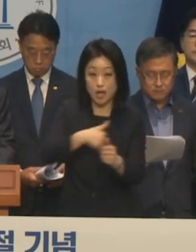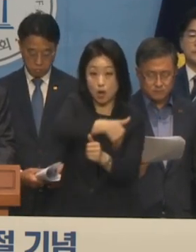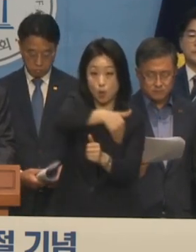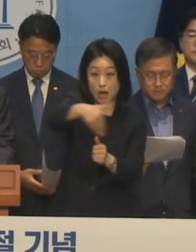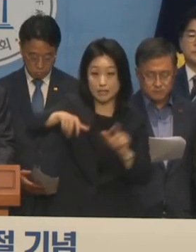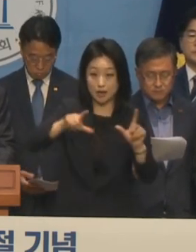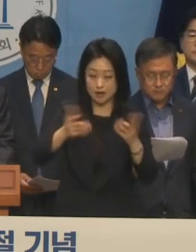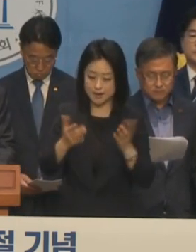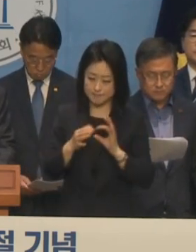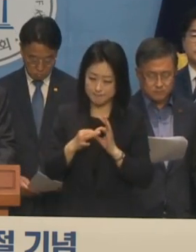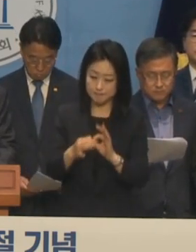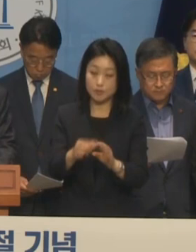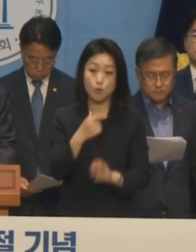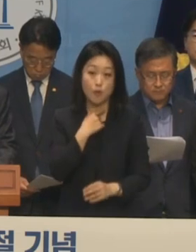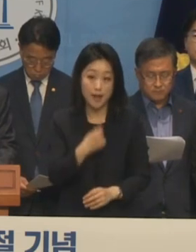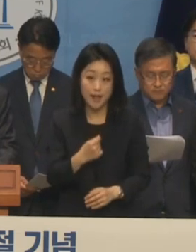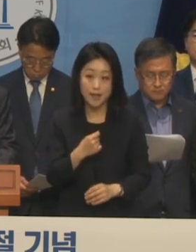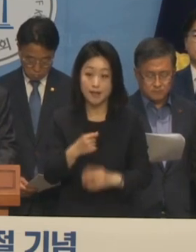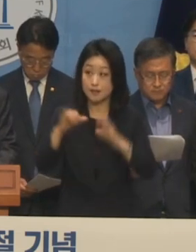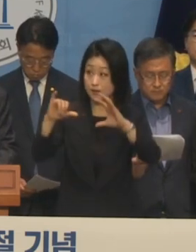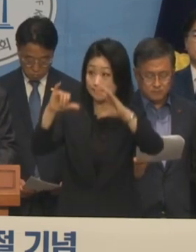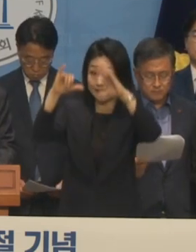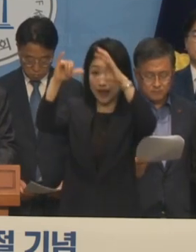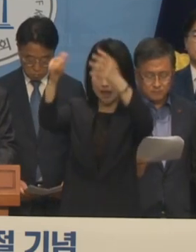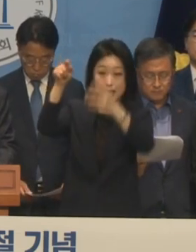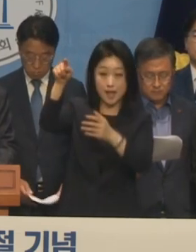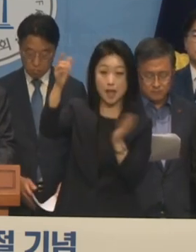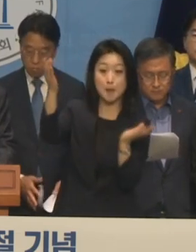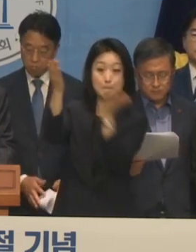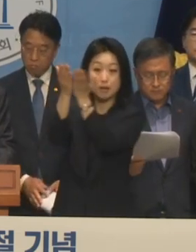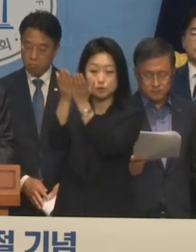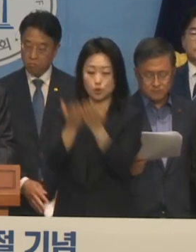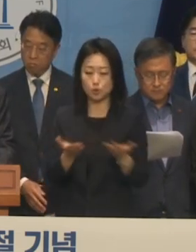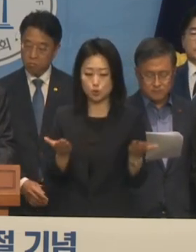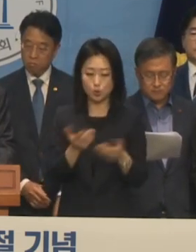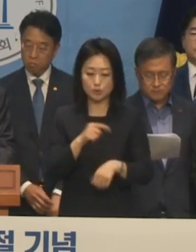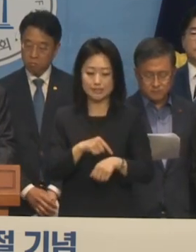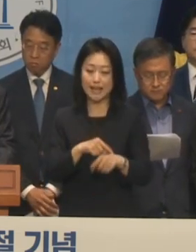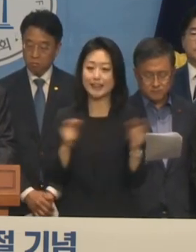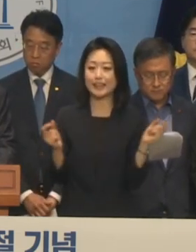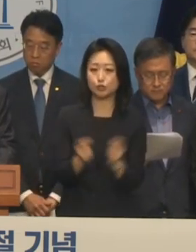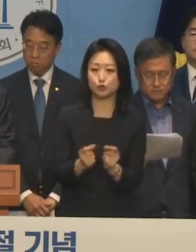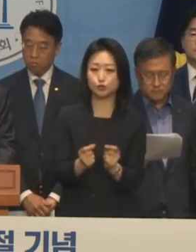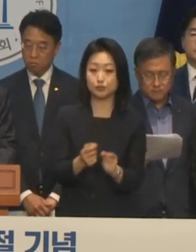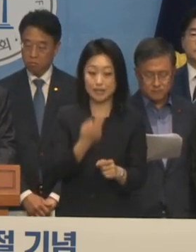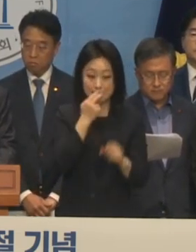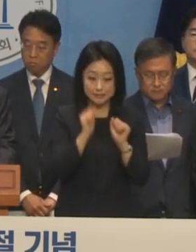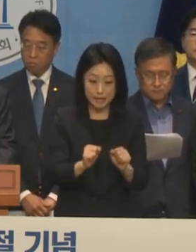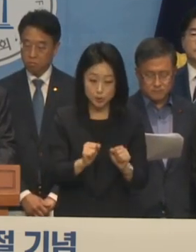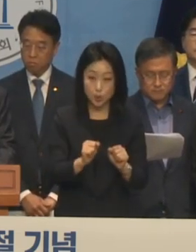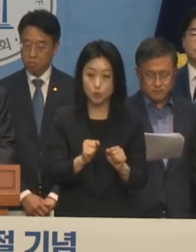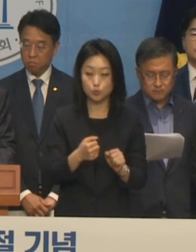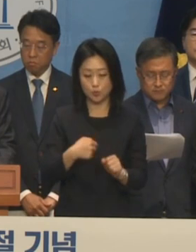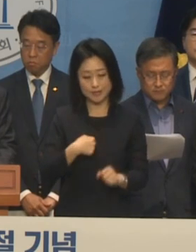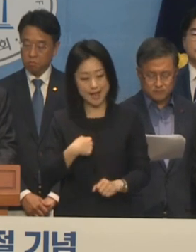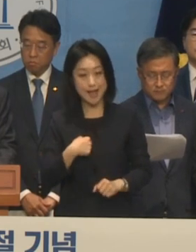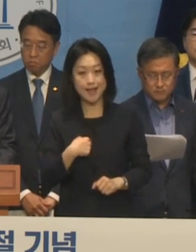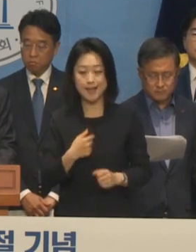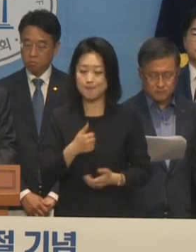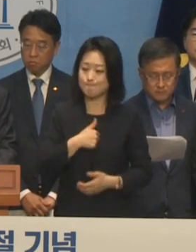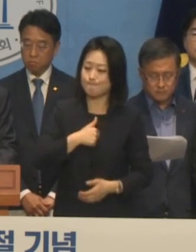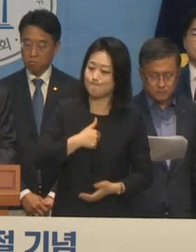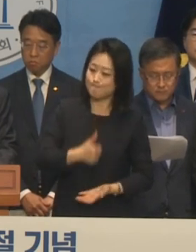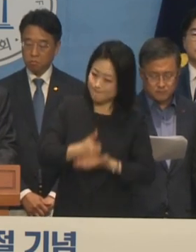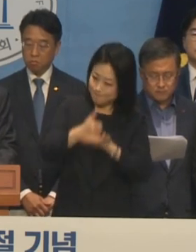합니다. 세계적 흐름에 맞춰 합리적인 노동시간 단축을 통해 생존을 넘어 자아실현이 가능한